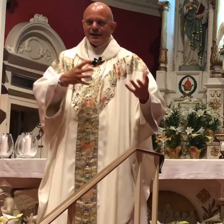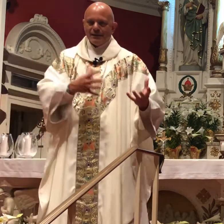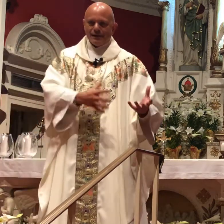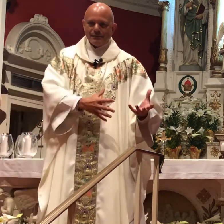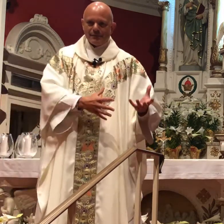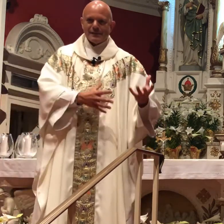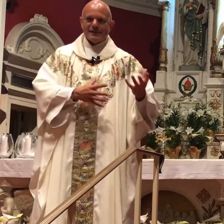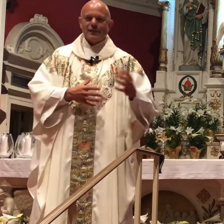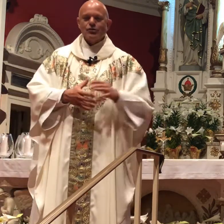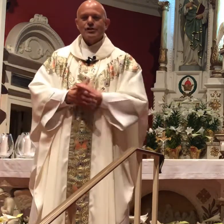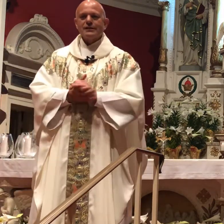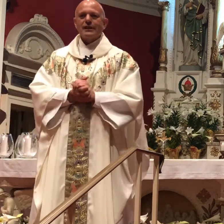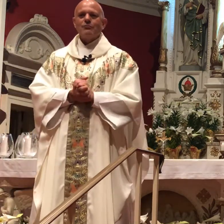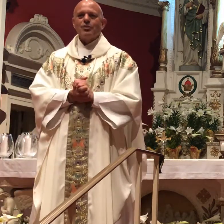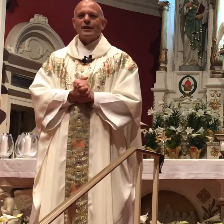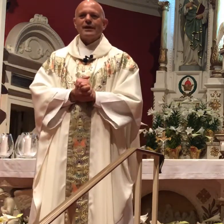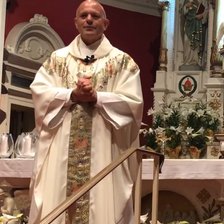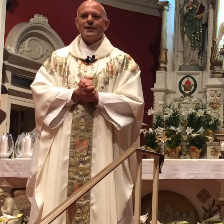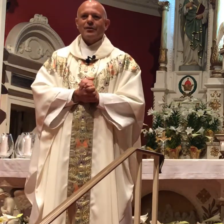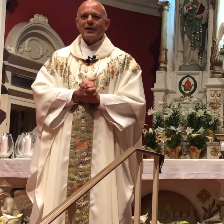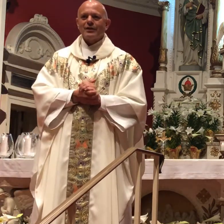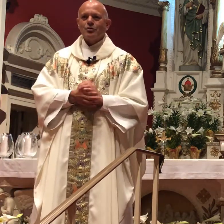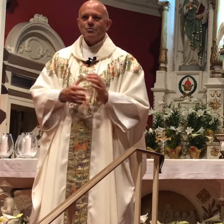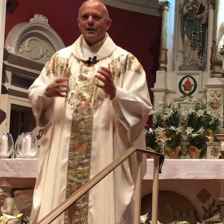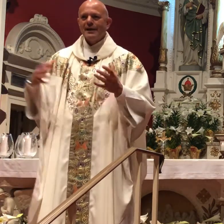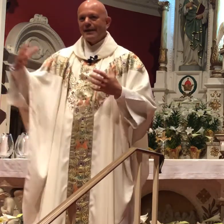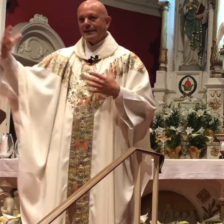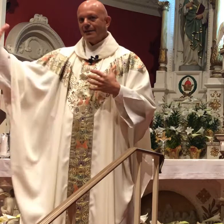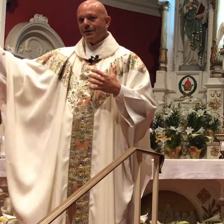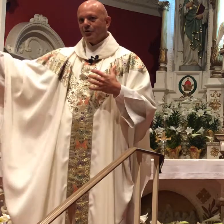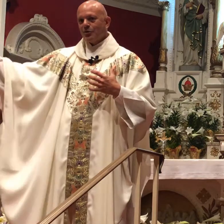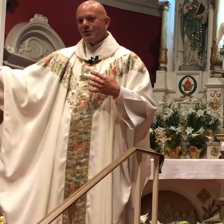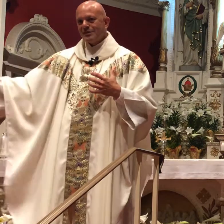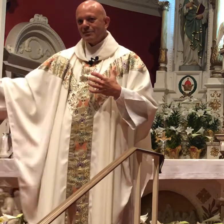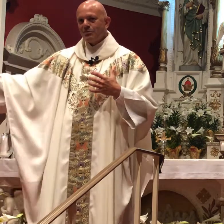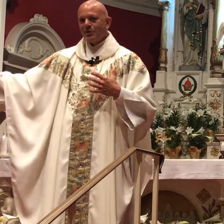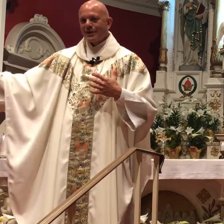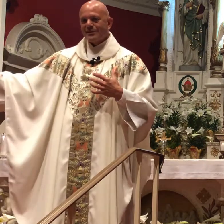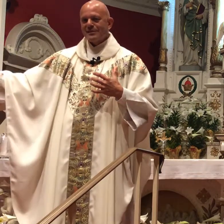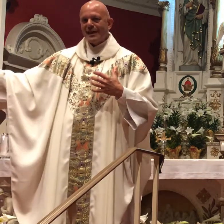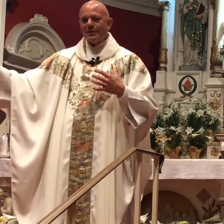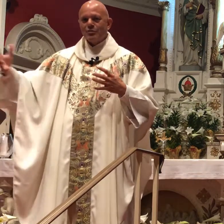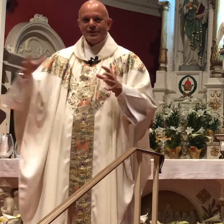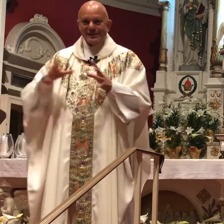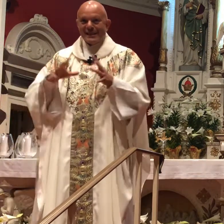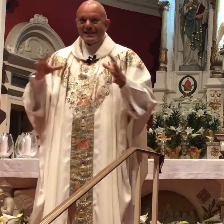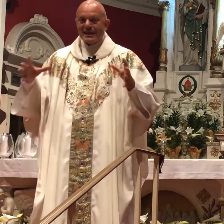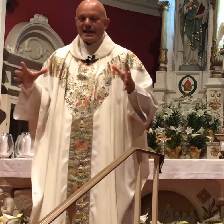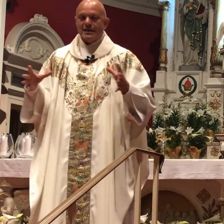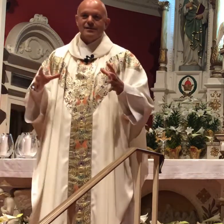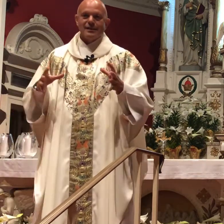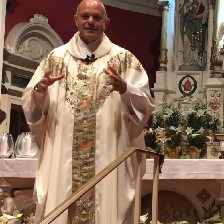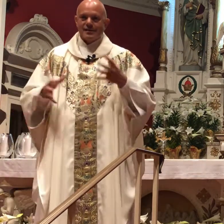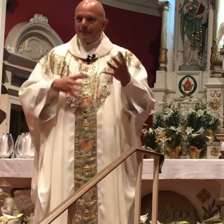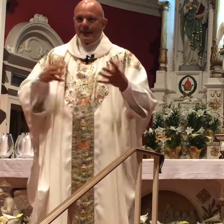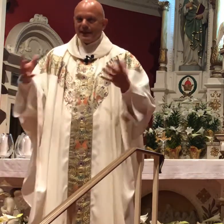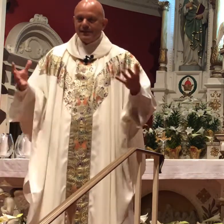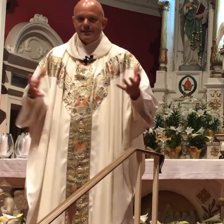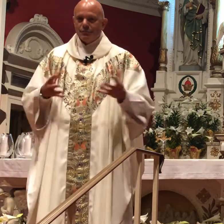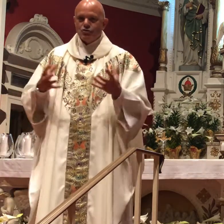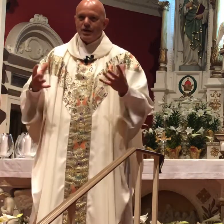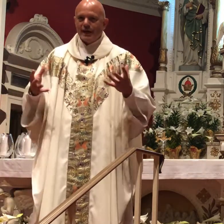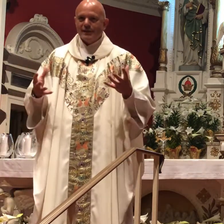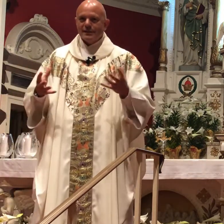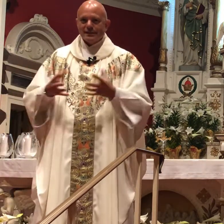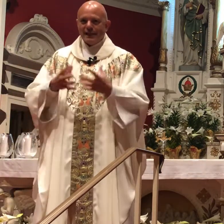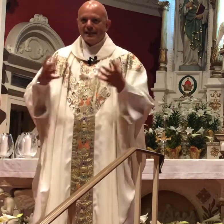estaba presentándose ante las mujeres que vinieron a la tumba, estaba con los discípulos en el cenáculo, y ese día se aparece